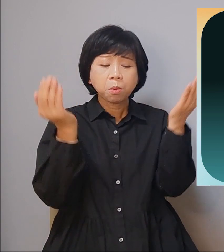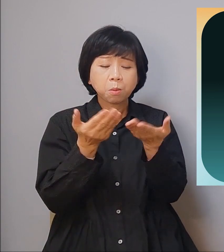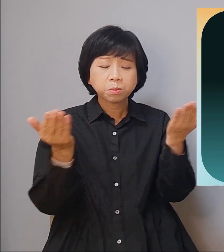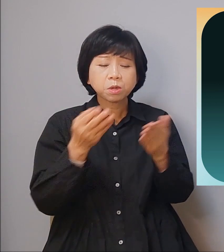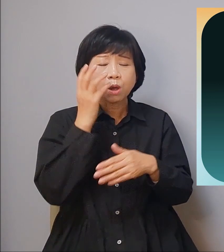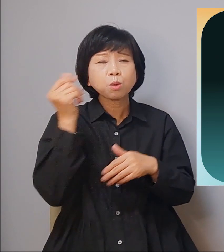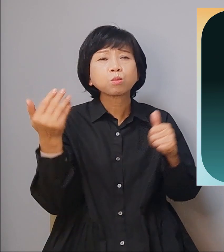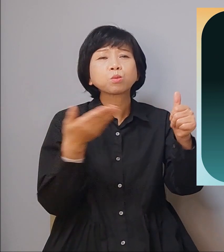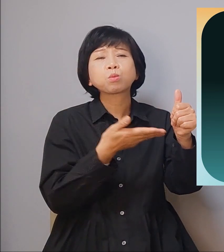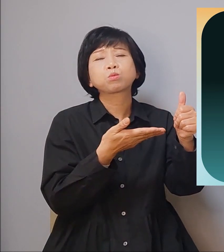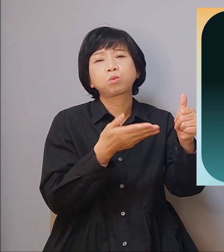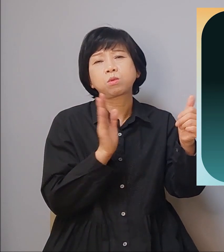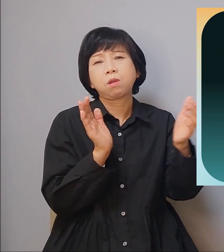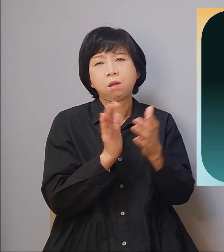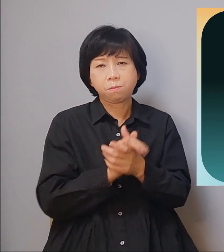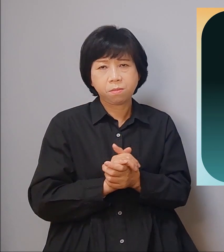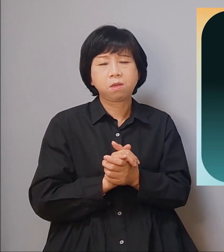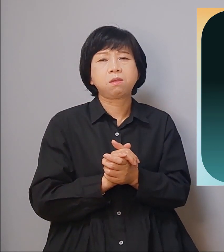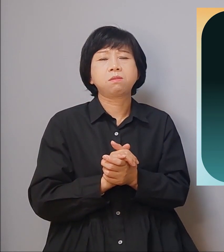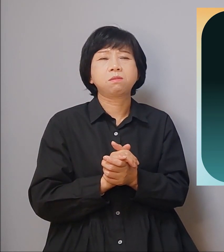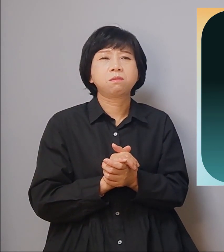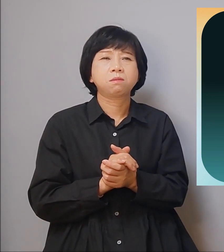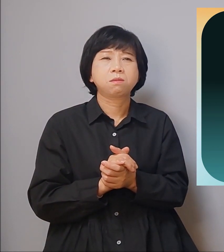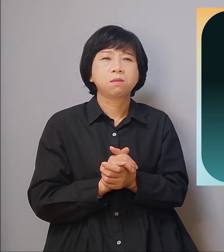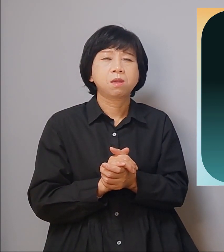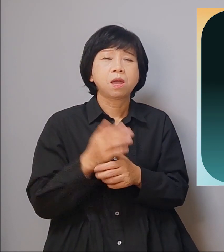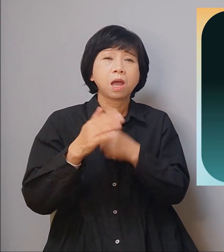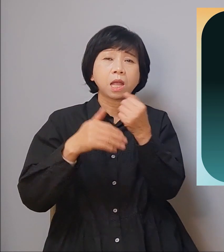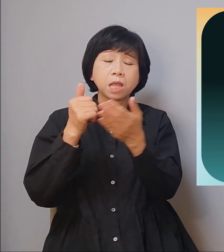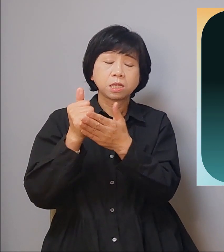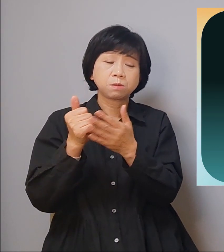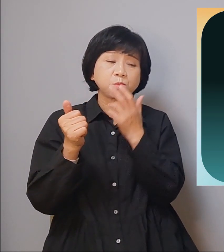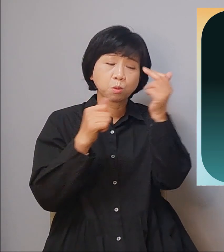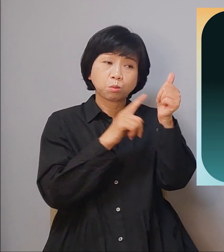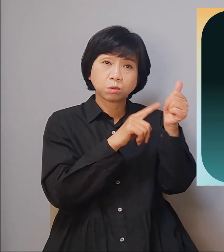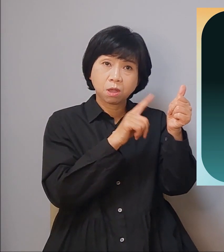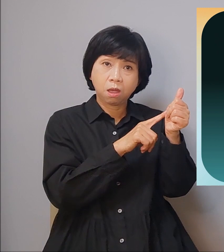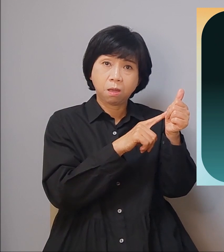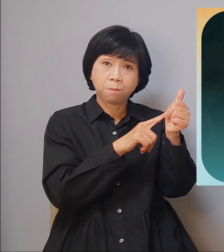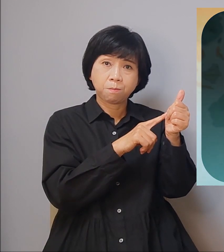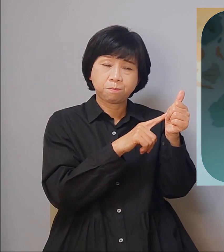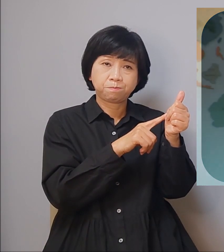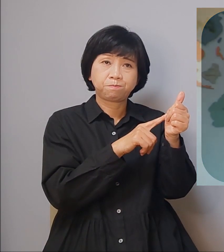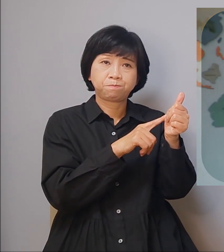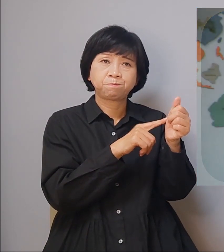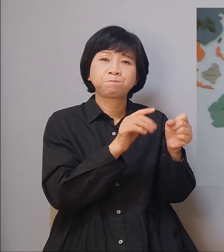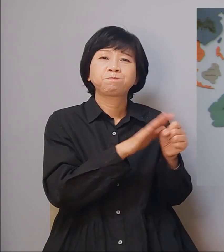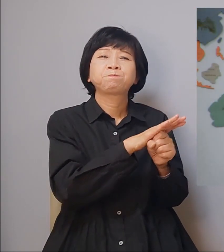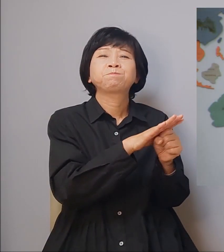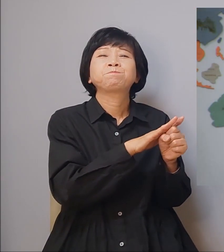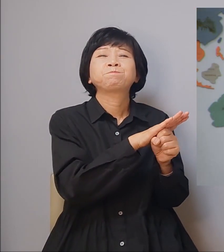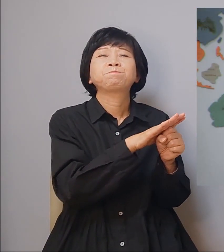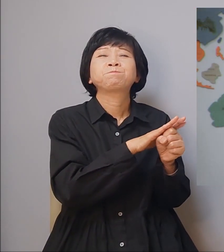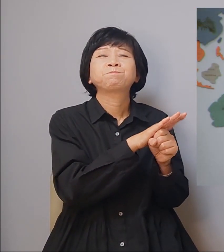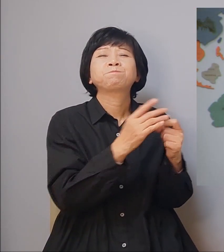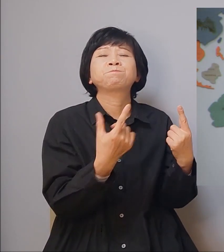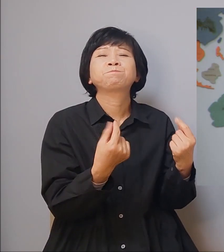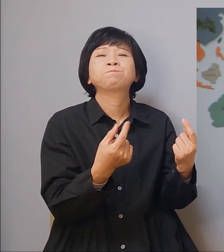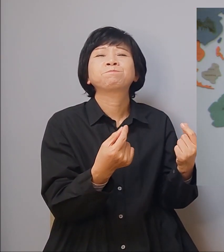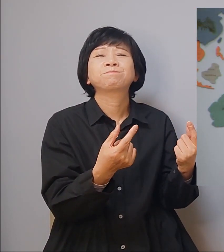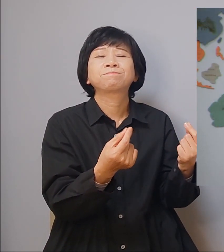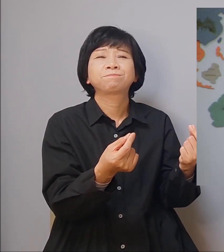형통하게 하셨더라. 아멘. 하나님은 요셉의 상황을 바꿔주시지 않습니다. 여전히 요셉은